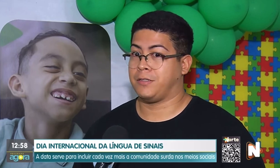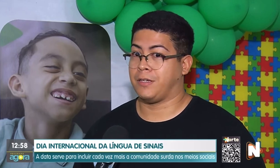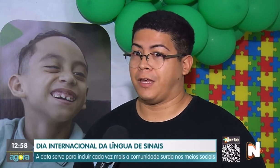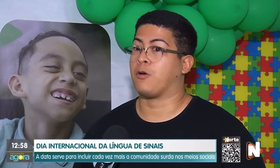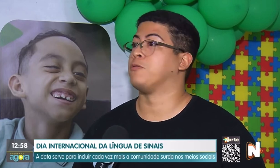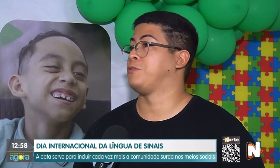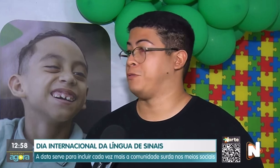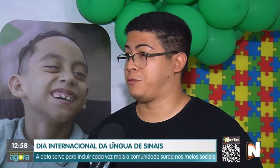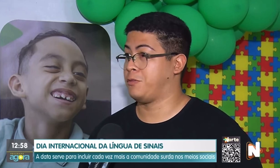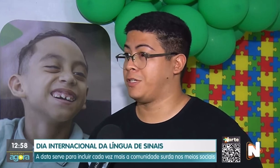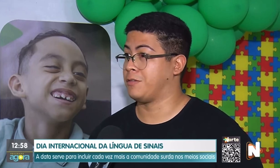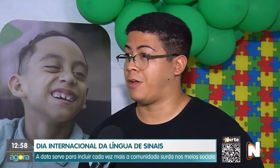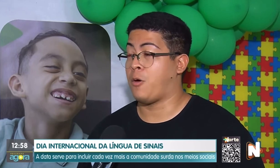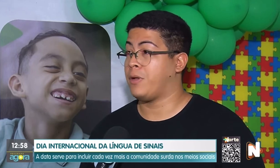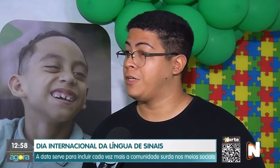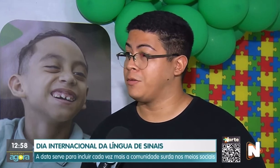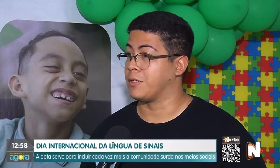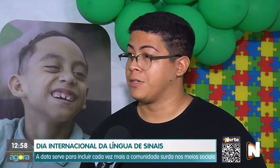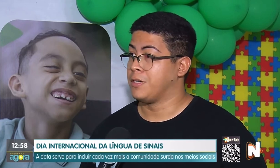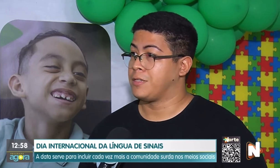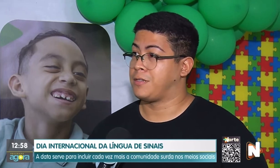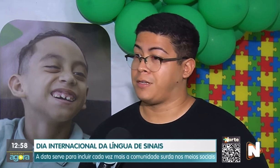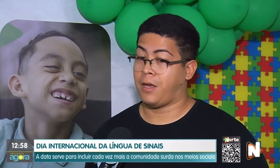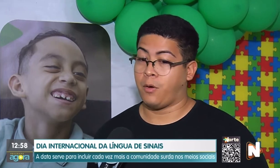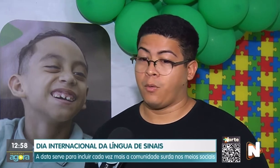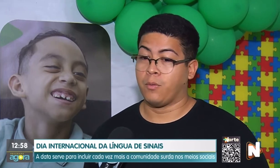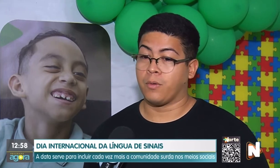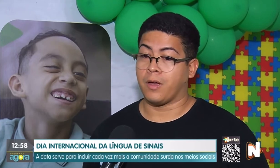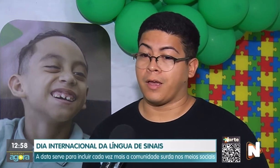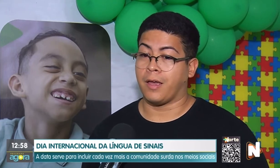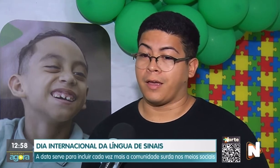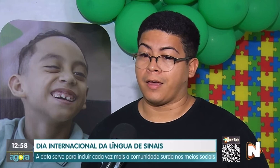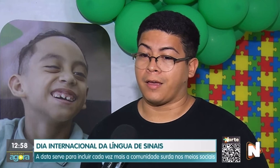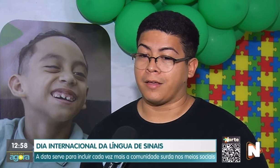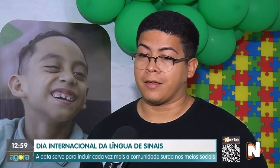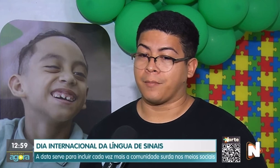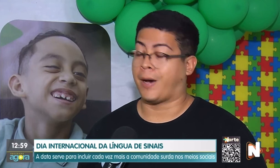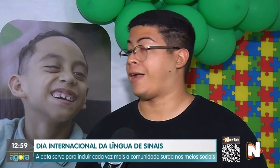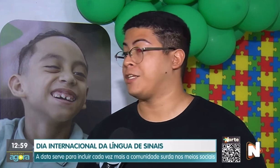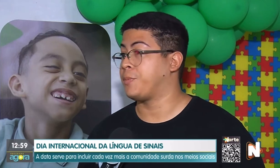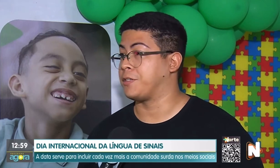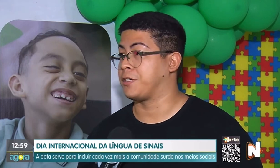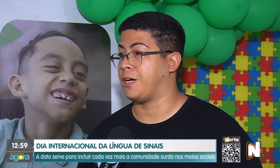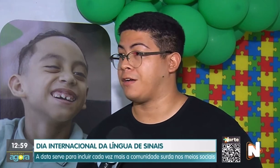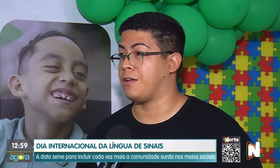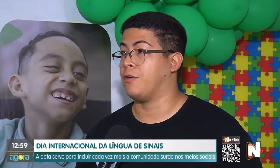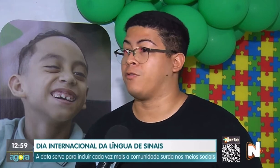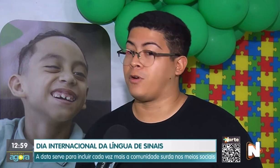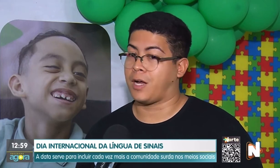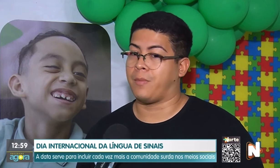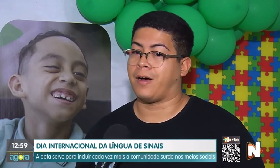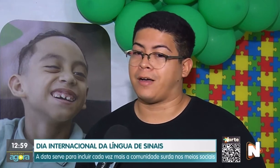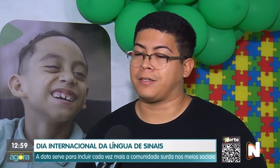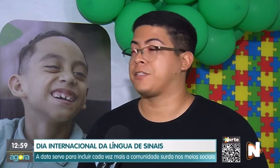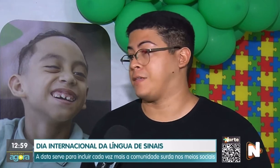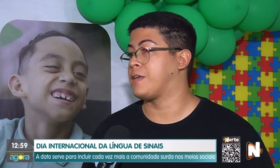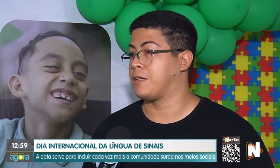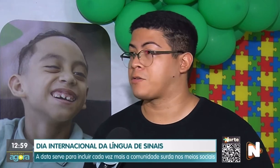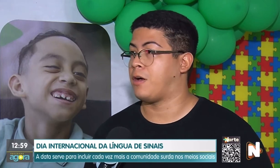eu continuo estudando É uma língua Se eu parar de praticar, eu vou acabar esquecendo